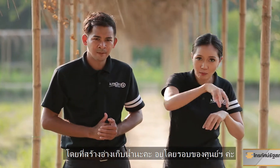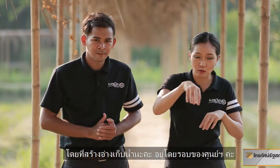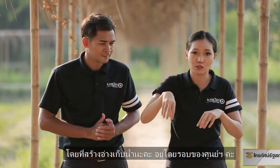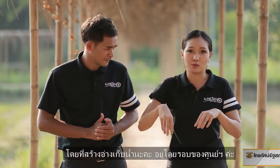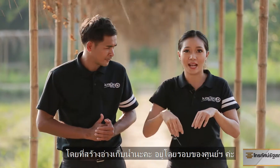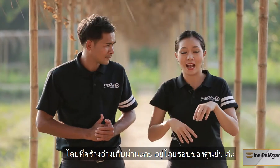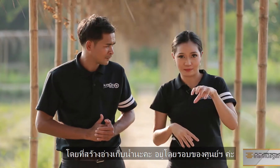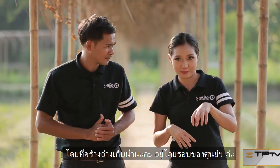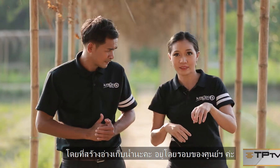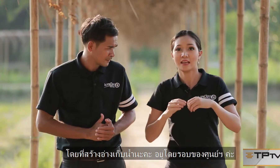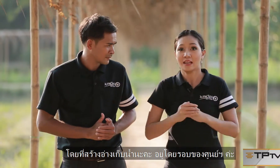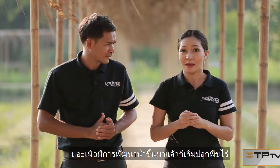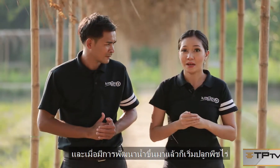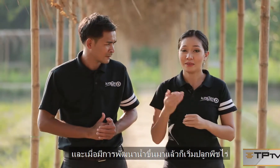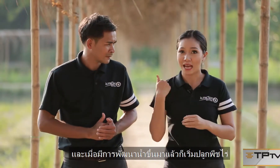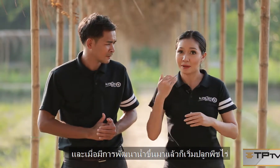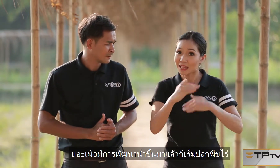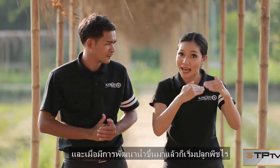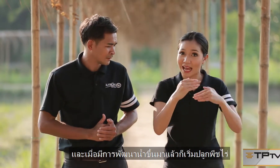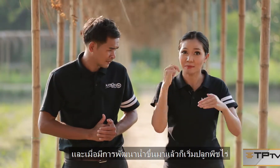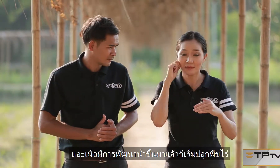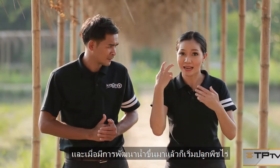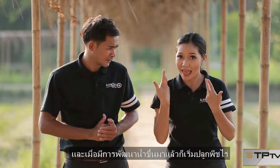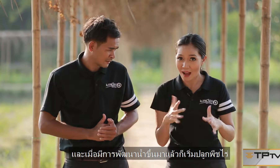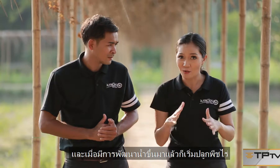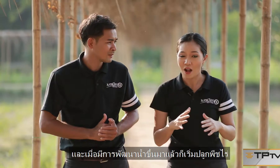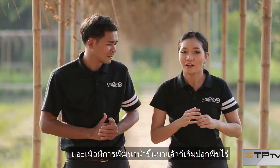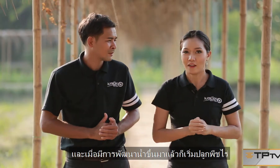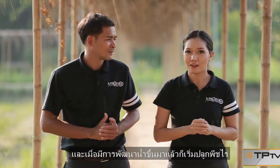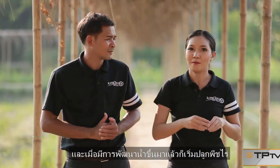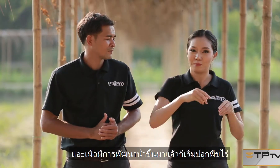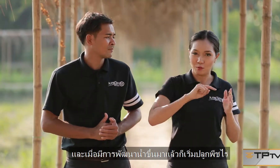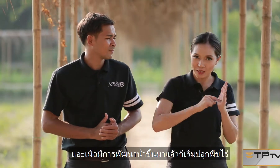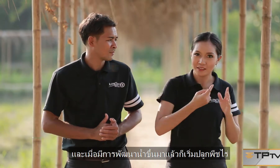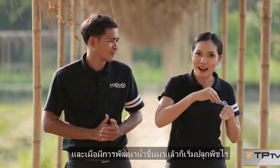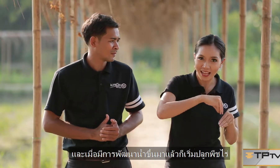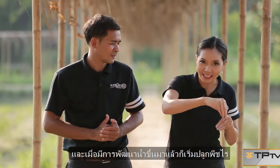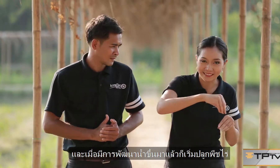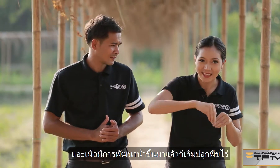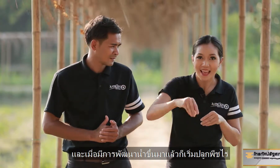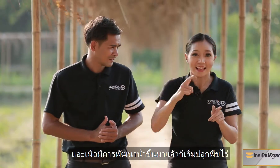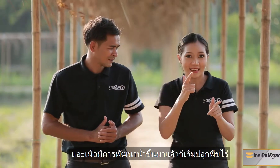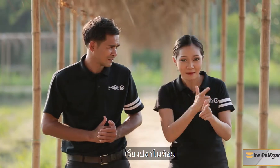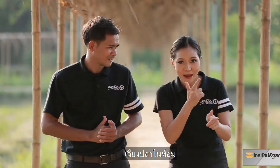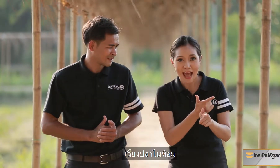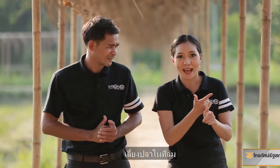ของศูนย์ค่ะและเมื่อมีการพัฒนาน้ำขึ้นมาแล้วก็เริ่มปลูกพืชไร่เลี้ยงปลาใน